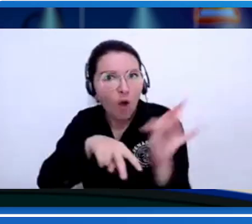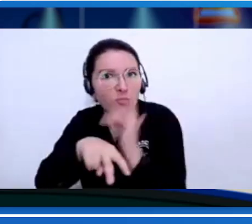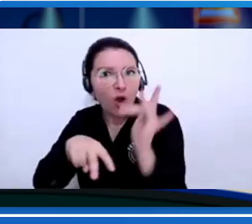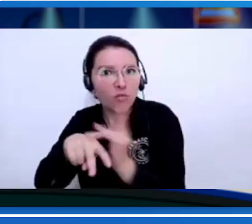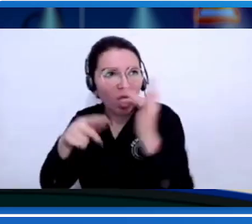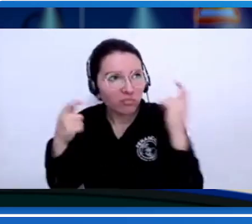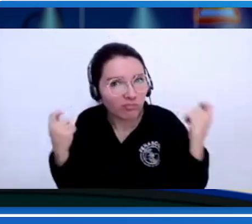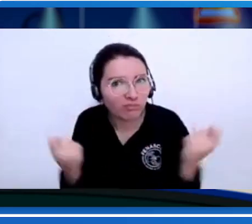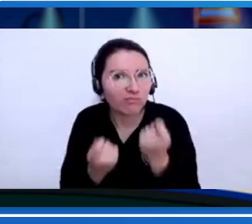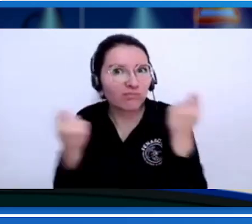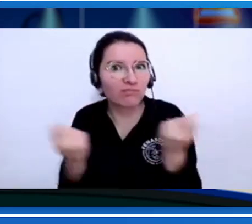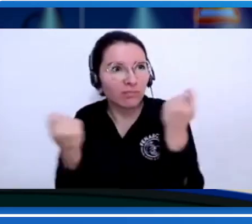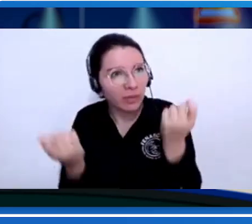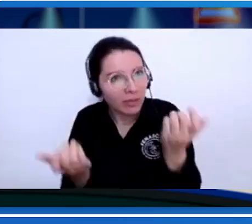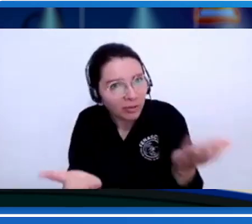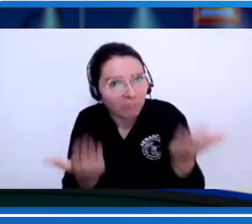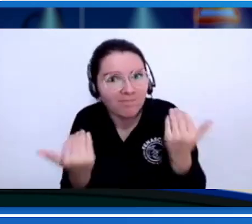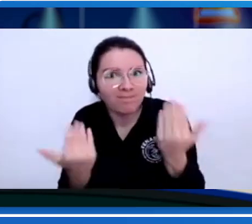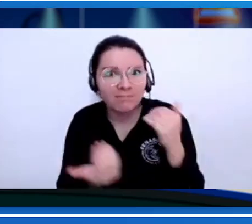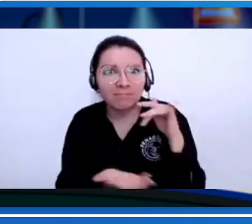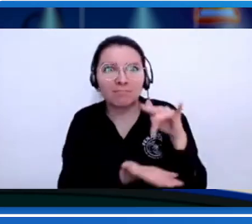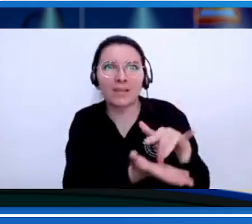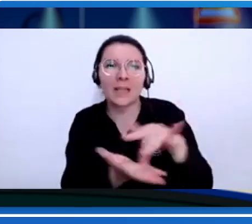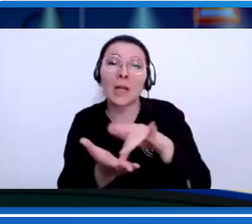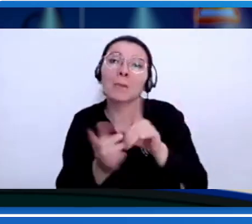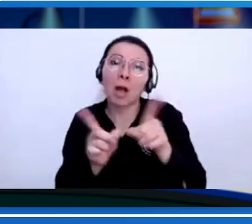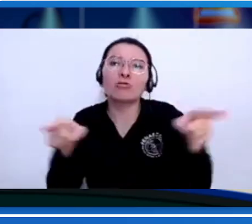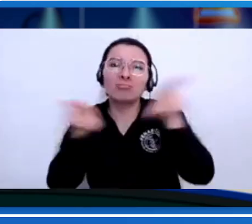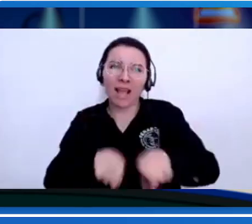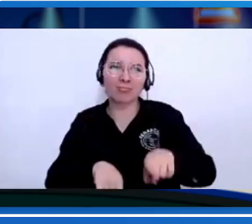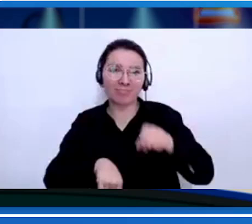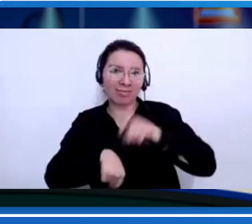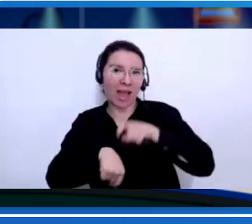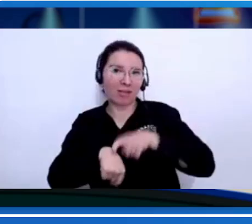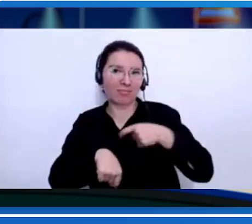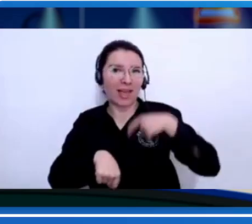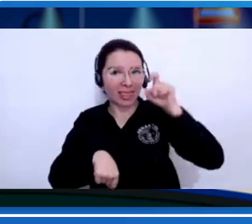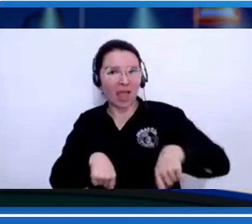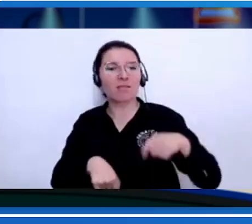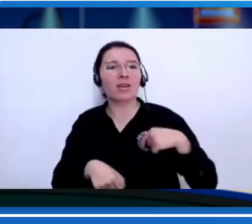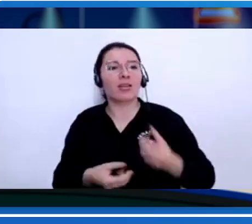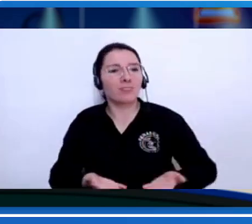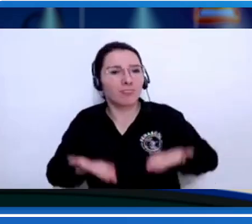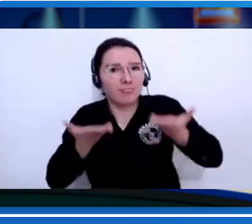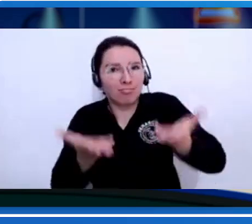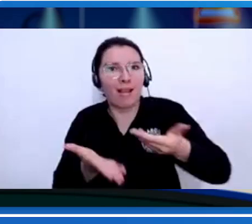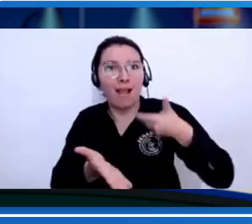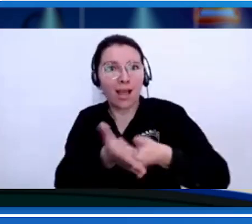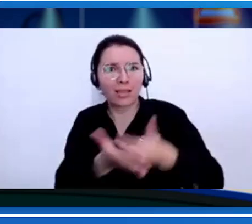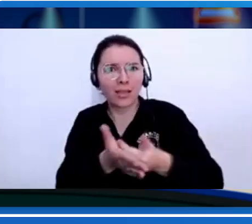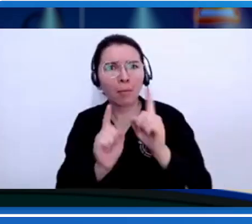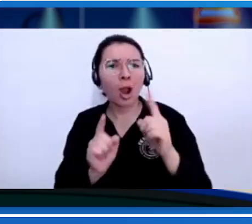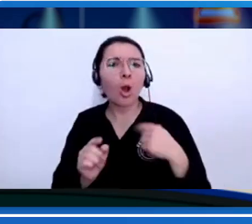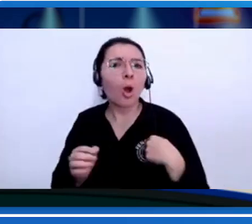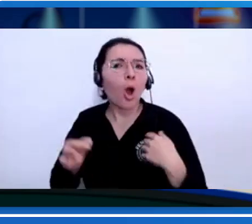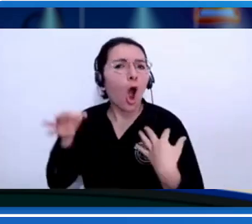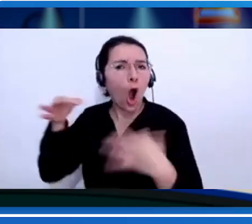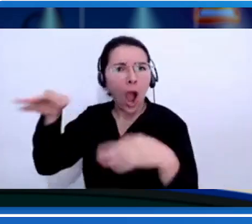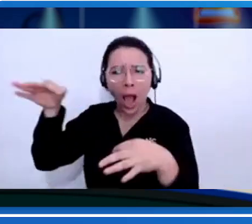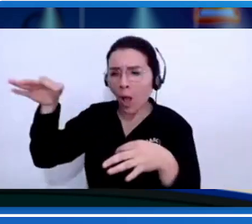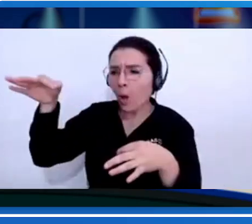promocionar la participación, pero al mismo tiempo garantizarla. Y no garantizarla en el papel, no